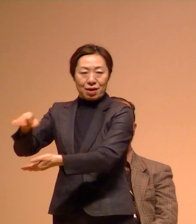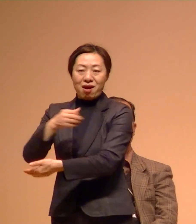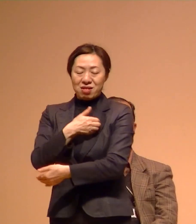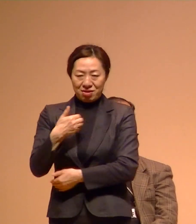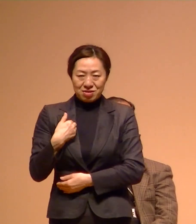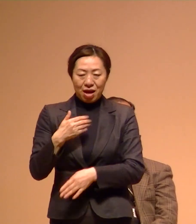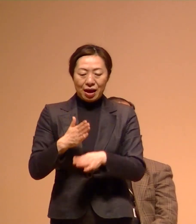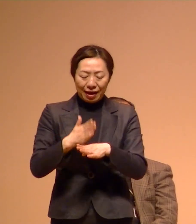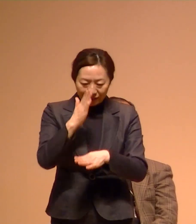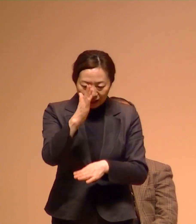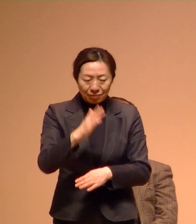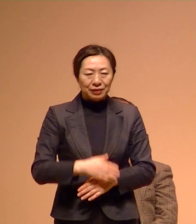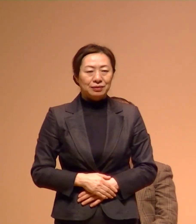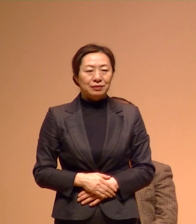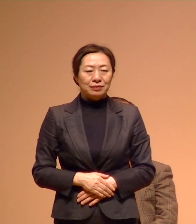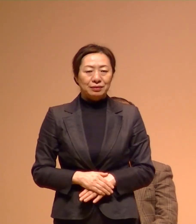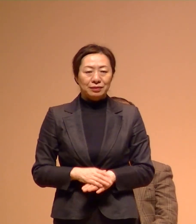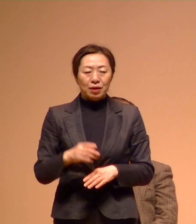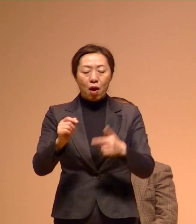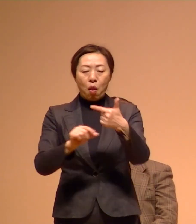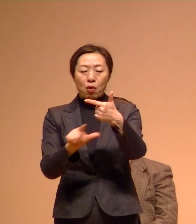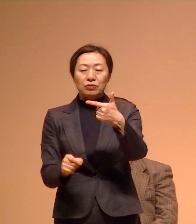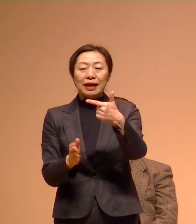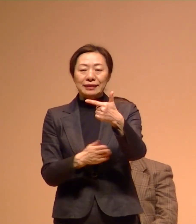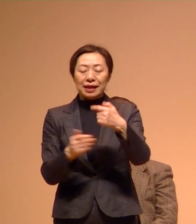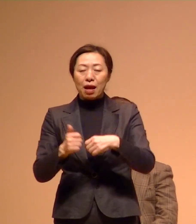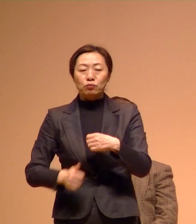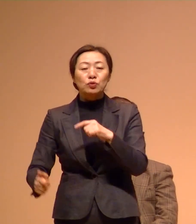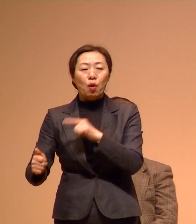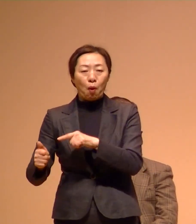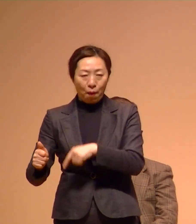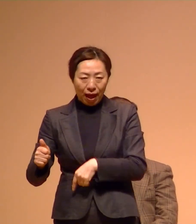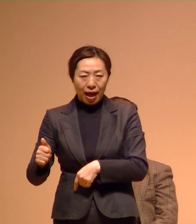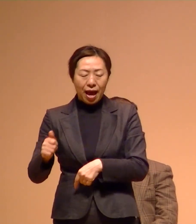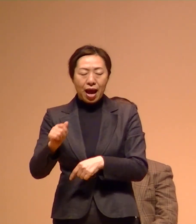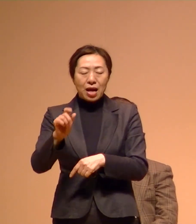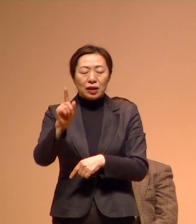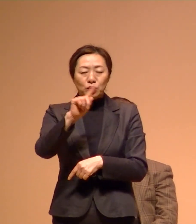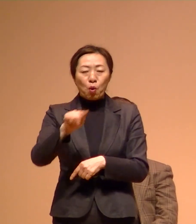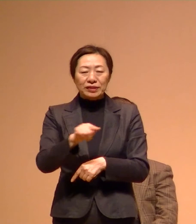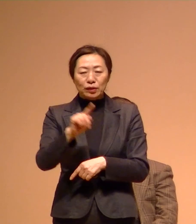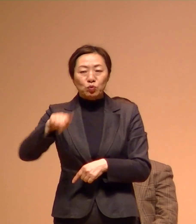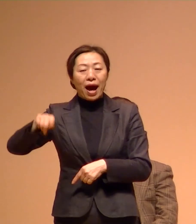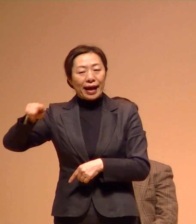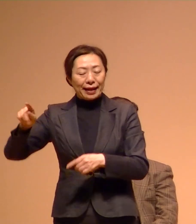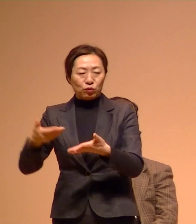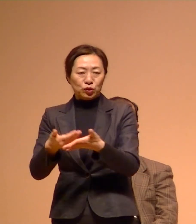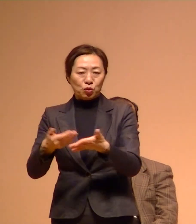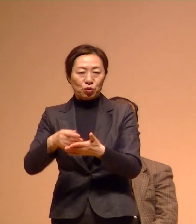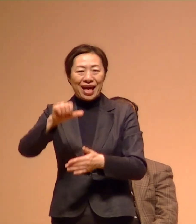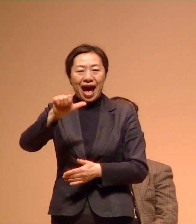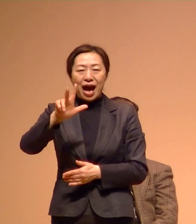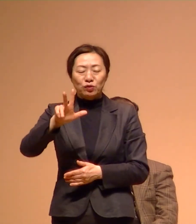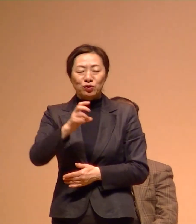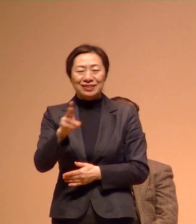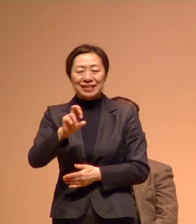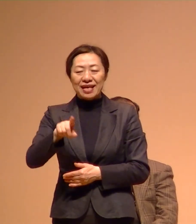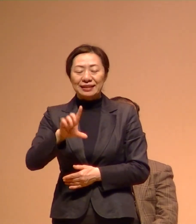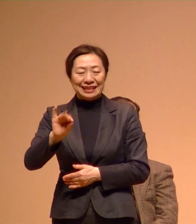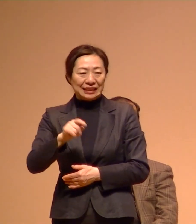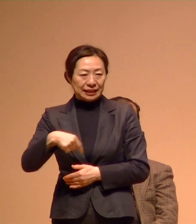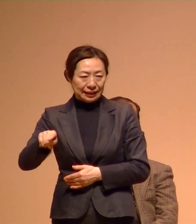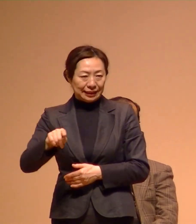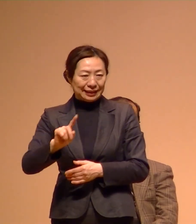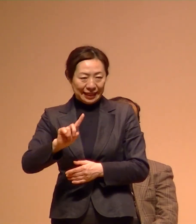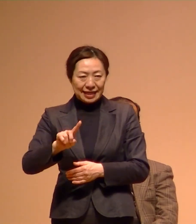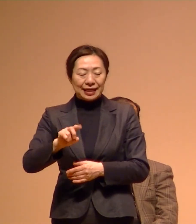月からせがれがソーシャルワーカーとして JICA の仕事でアルゼンチンに2年間行くことが決まりました。毎月行く支援のためにバスの免